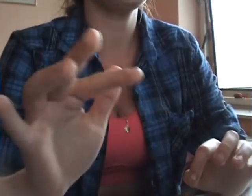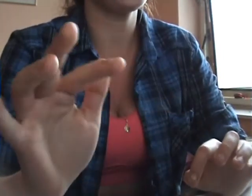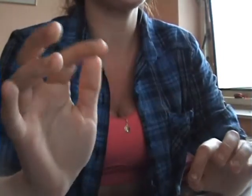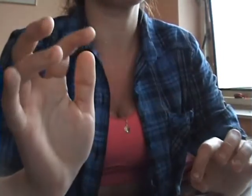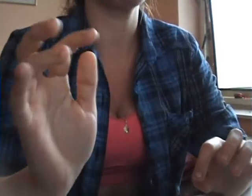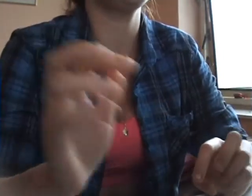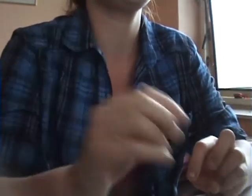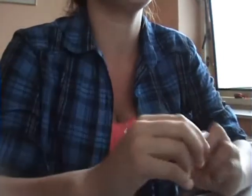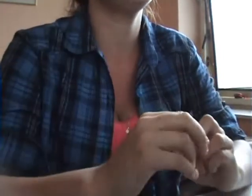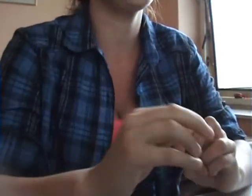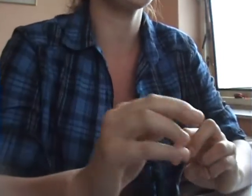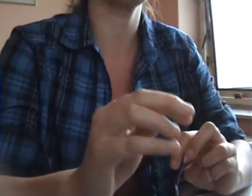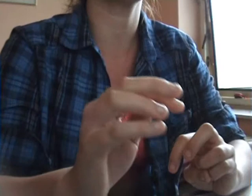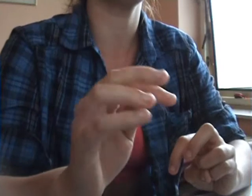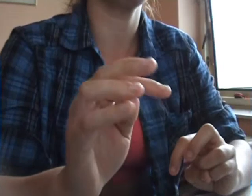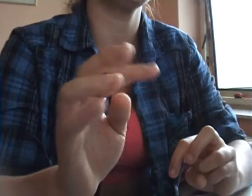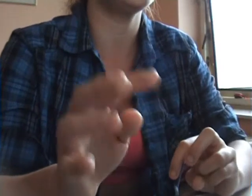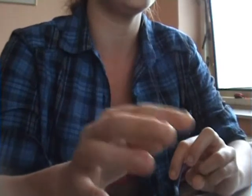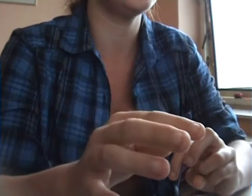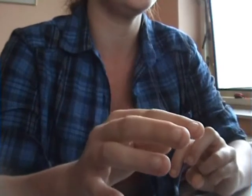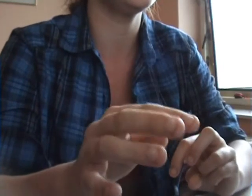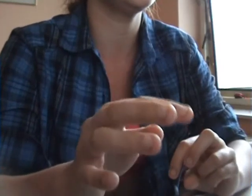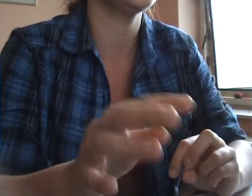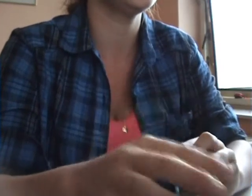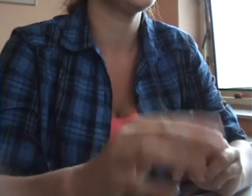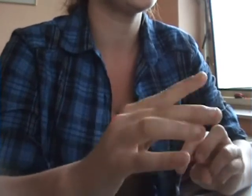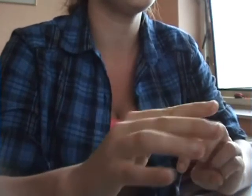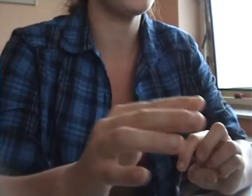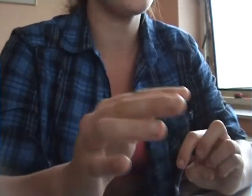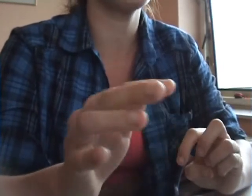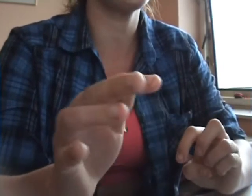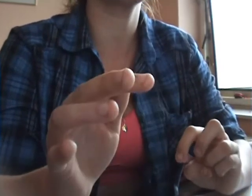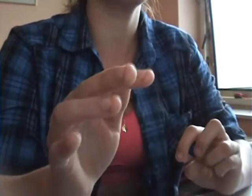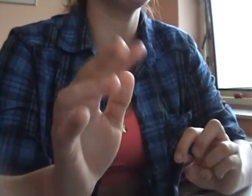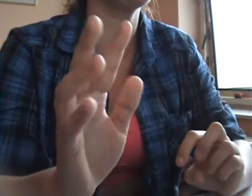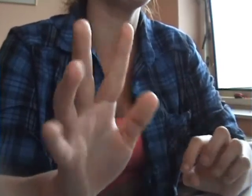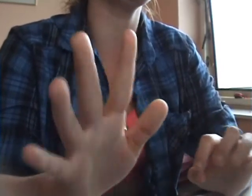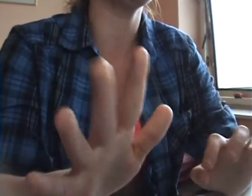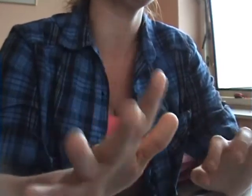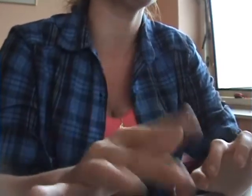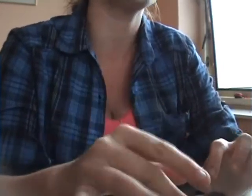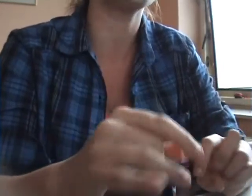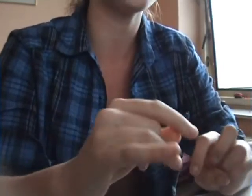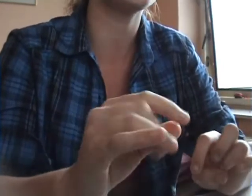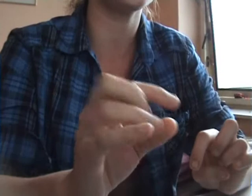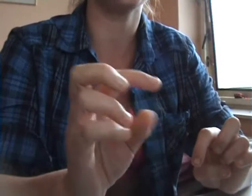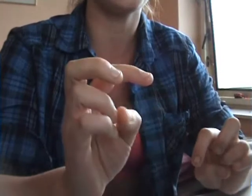v dálke náš zvodní. Když má má to bolieť, tak nech ma